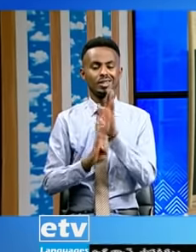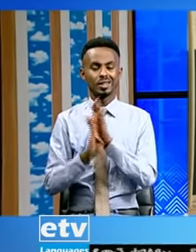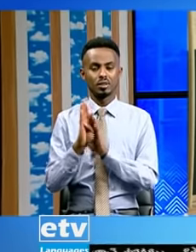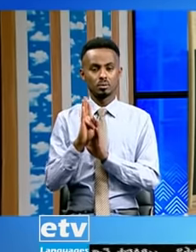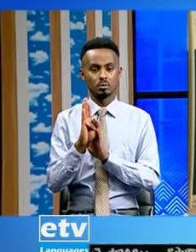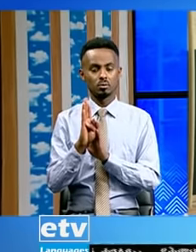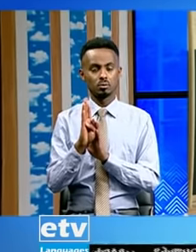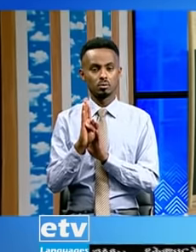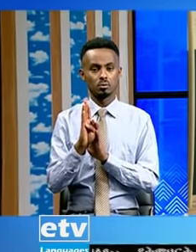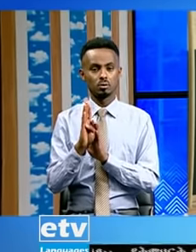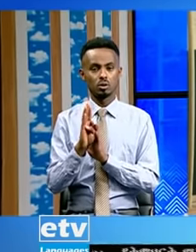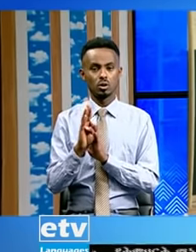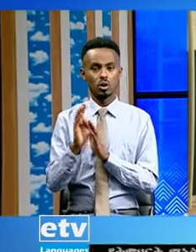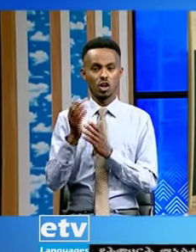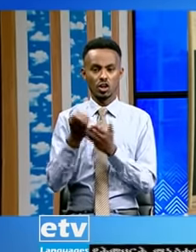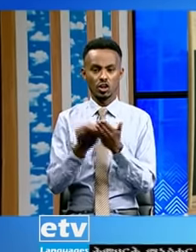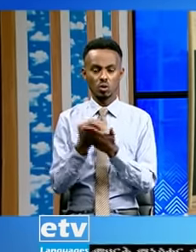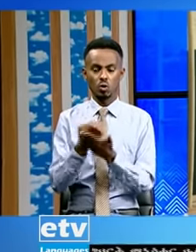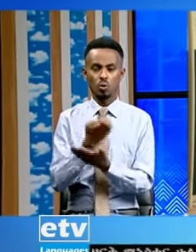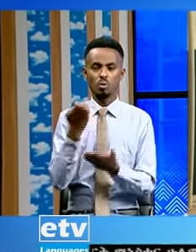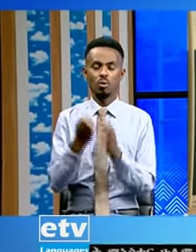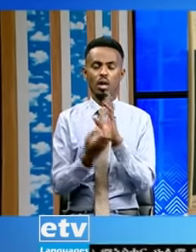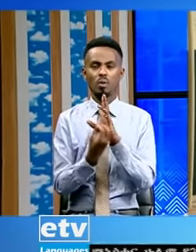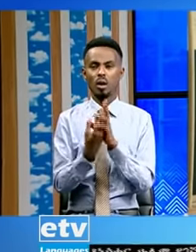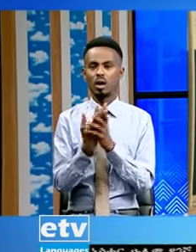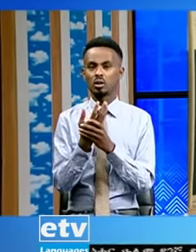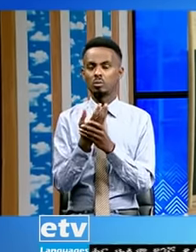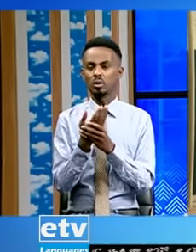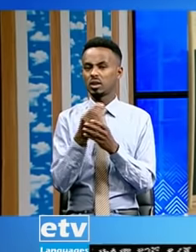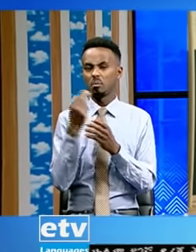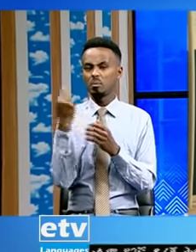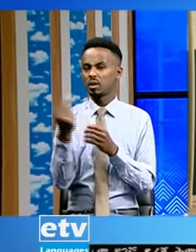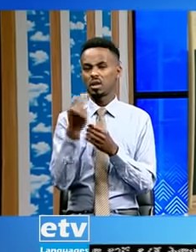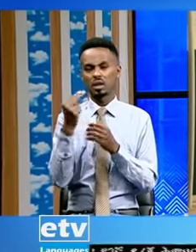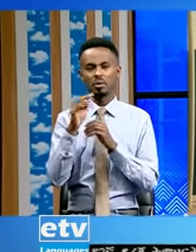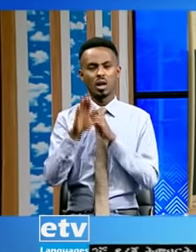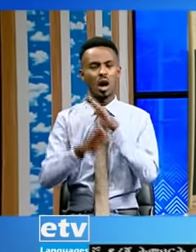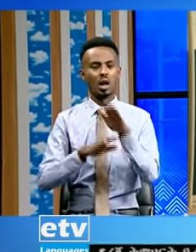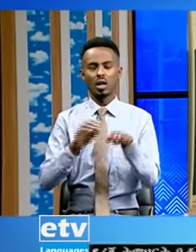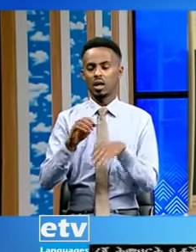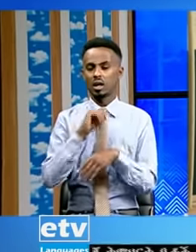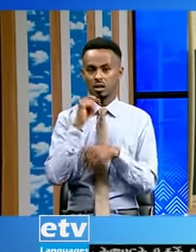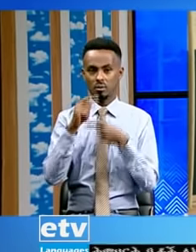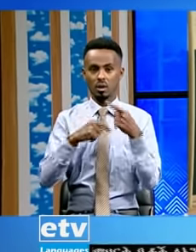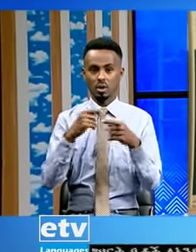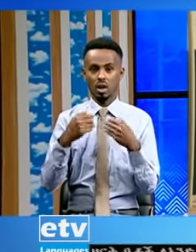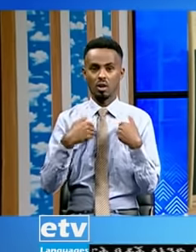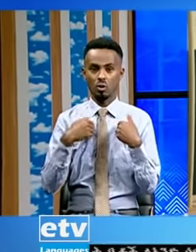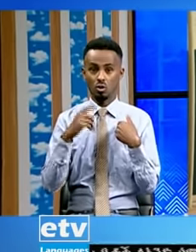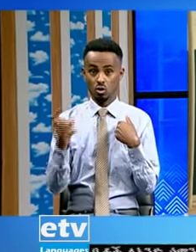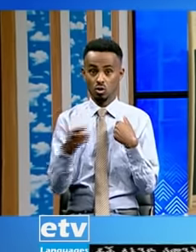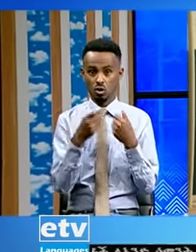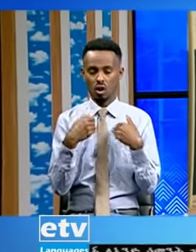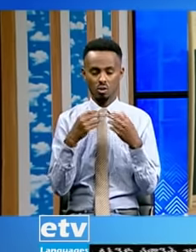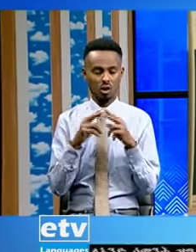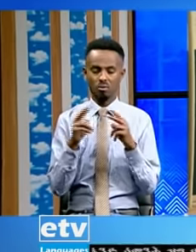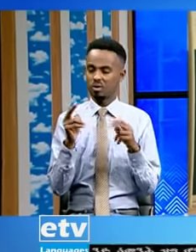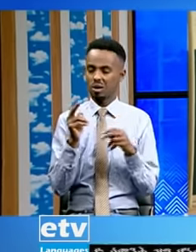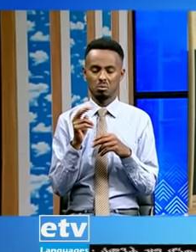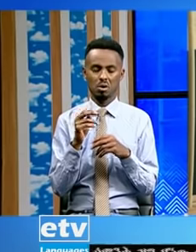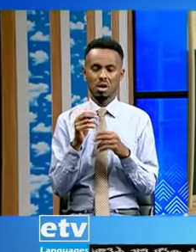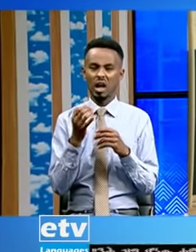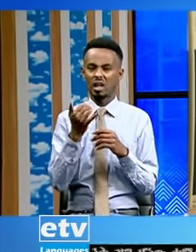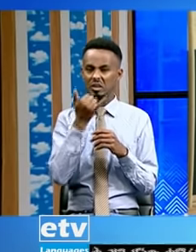ለእድገትም ለኢኮኖሚም ለልማትም የሚበጅ አካሄድ አይደለም ይሆን ያለውና በጣም